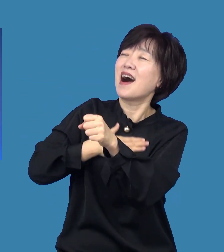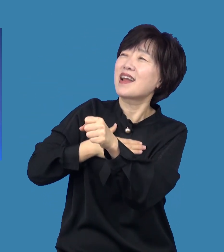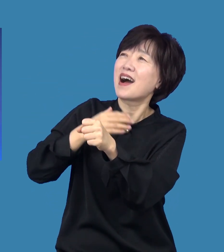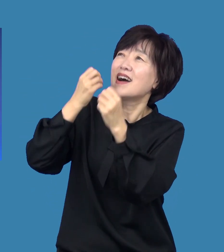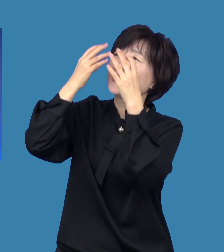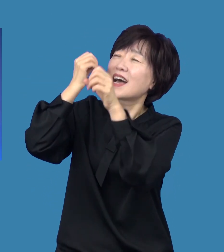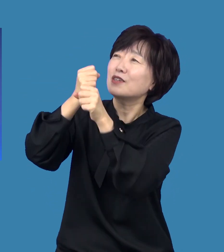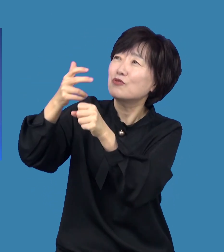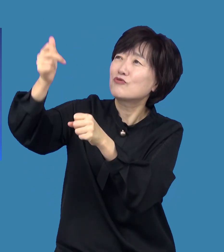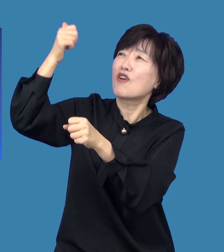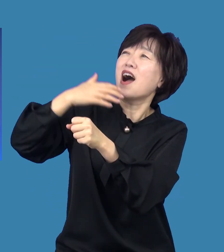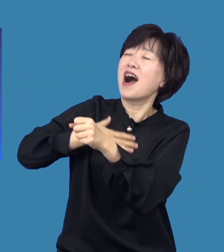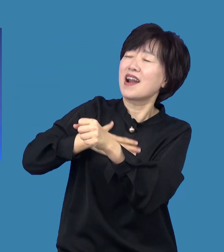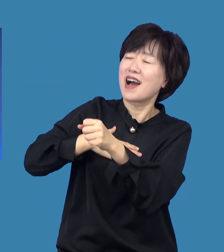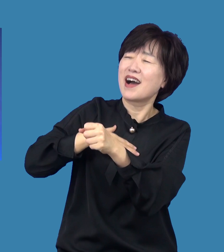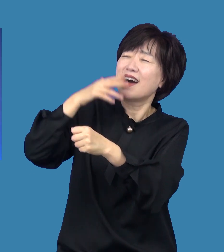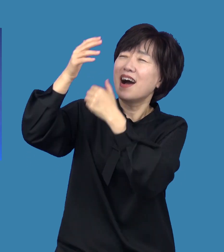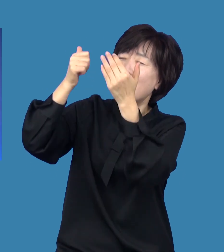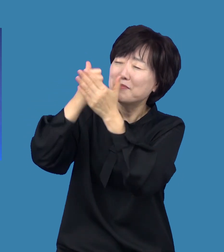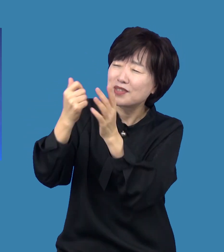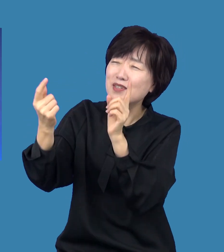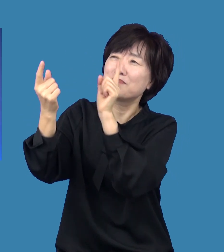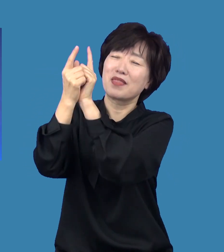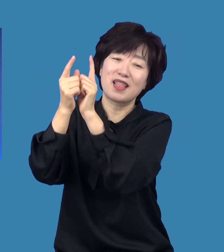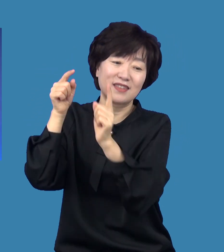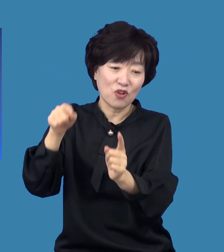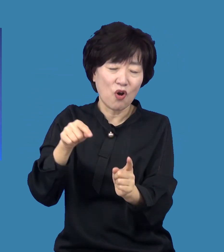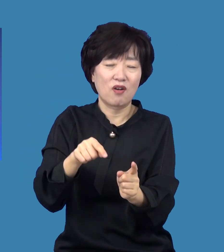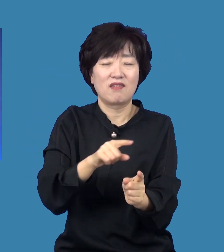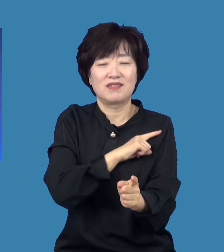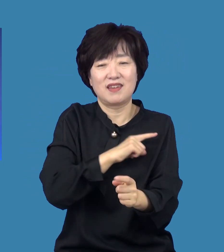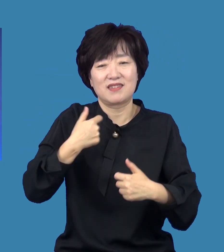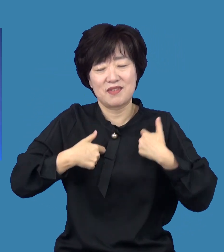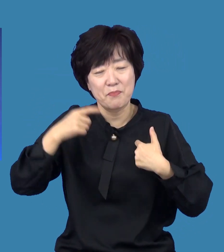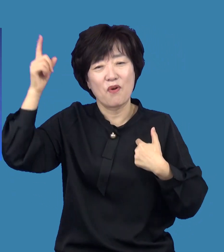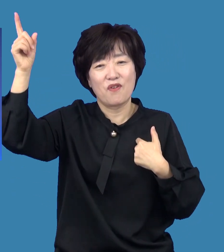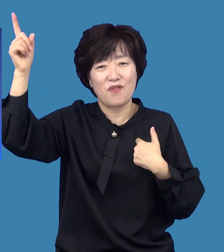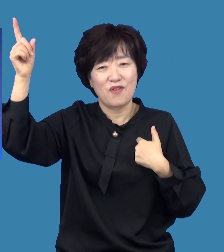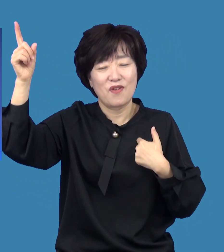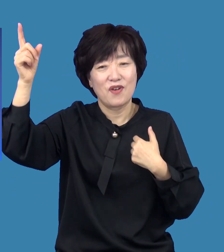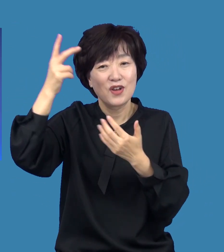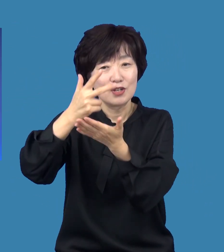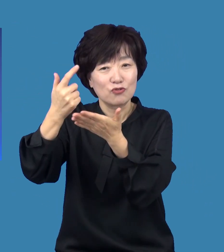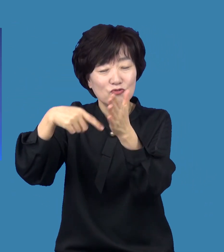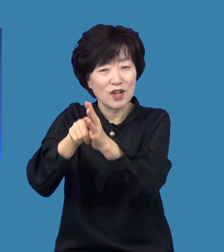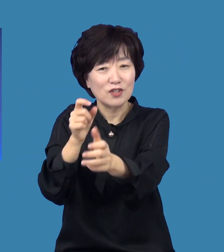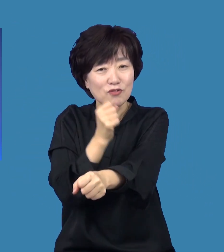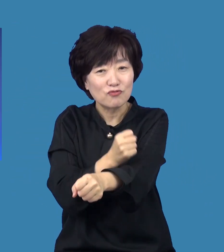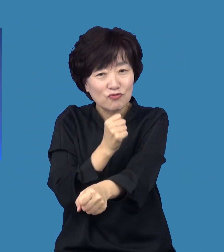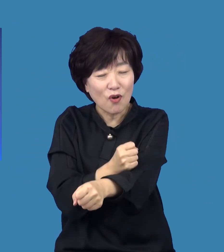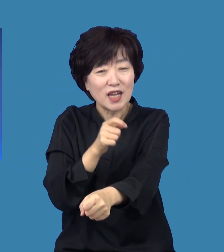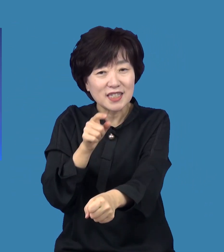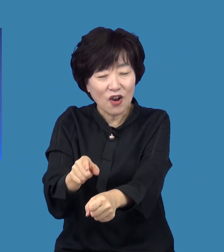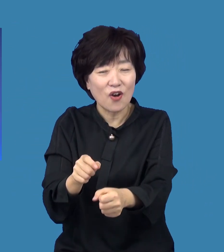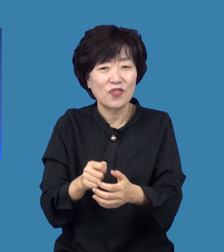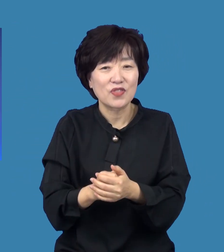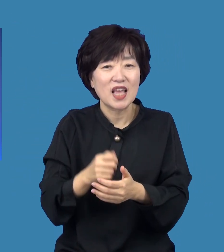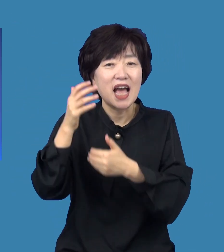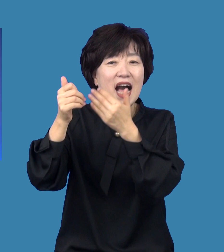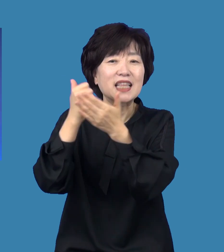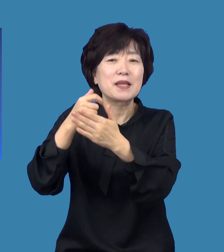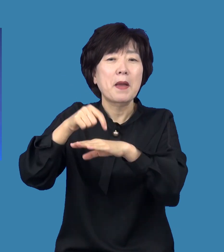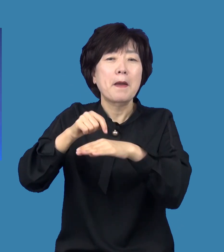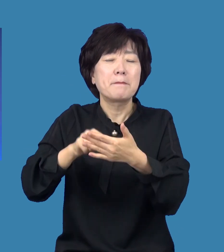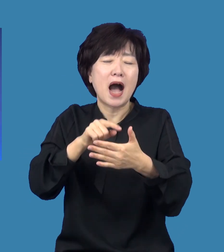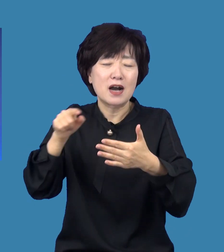되고 그분 앞에 돌아오게 되는 것을 하나님이 가장 기뻐하세요. 그래서 여러분, 주를 위해 수고한다고 하는 것은 하나님의 마음 안에 있는 사람들을